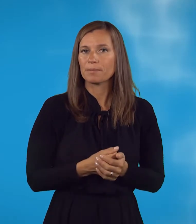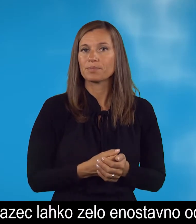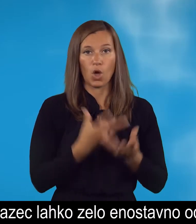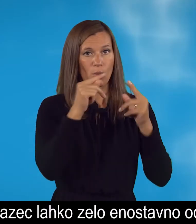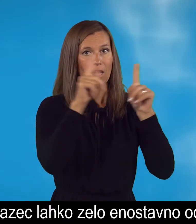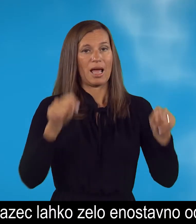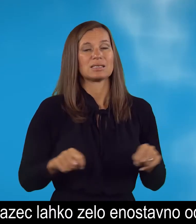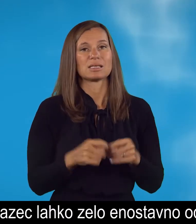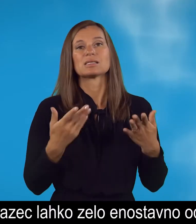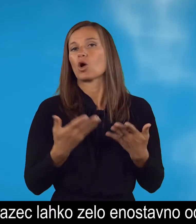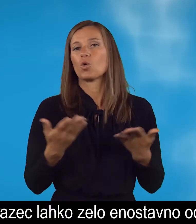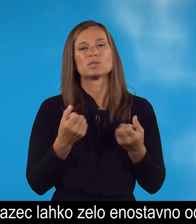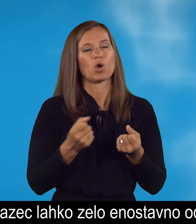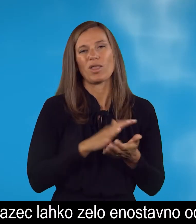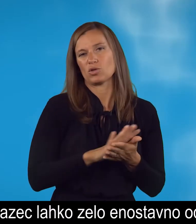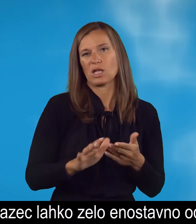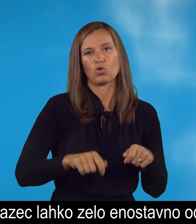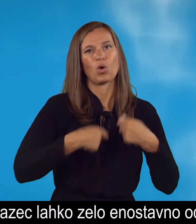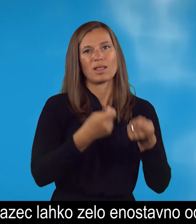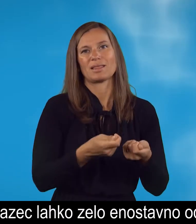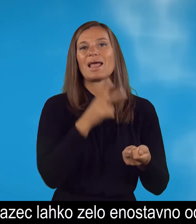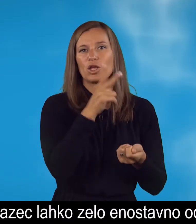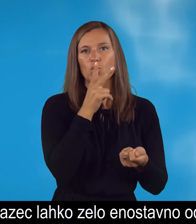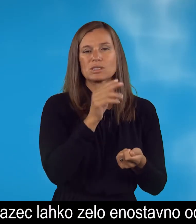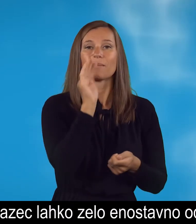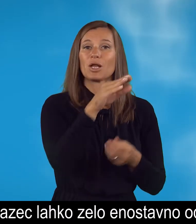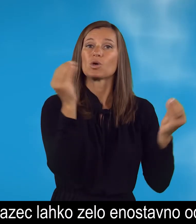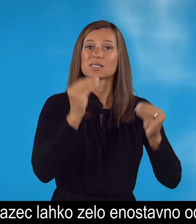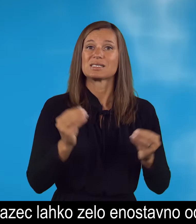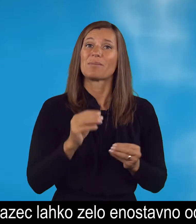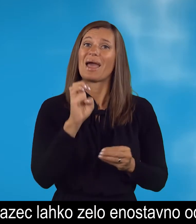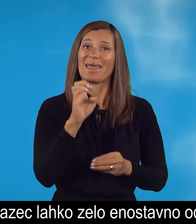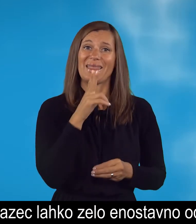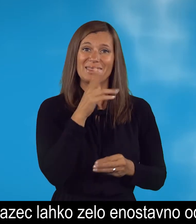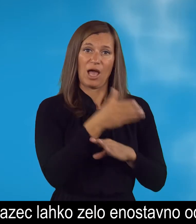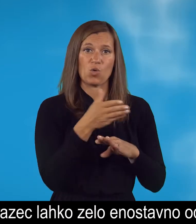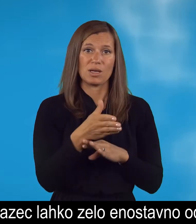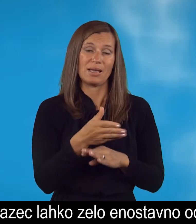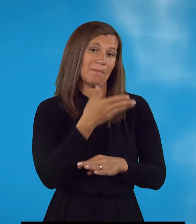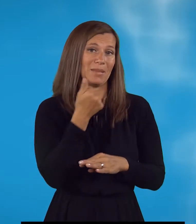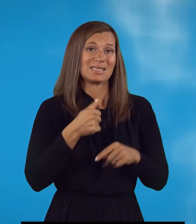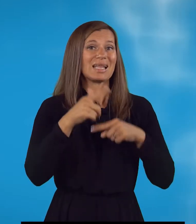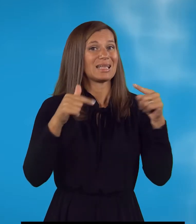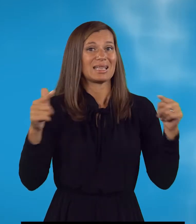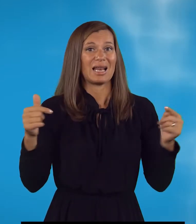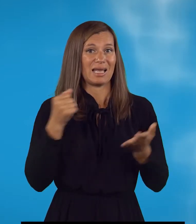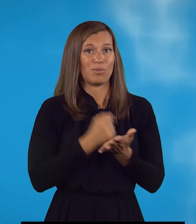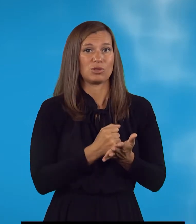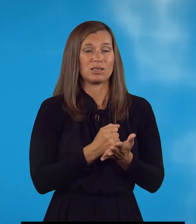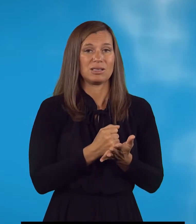Obrazec lahko zelo enostavno oddate elektronsko preko sistema e-davki brez digitalnega potrdila,